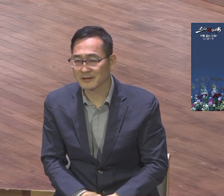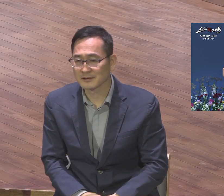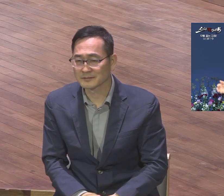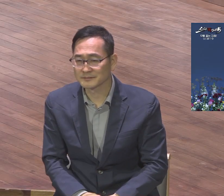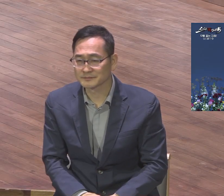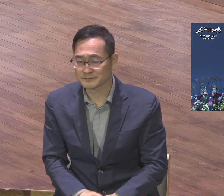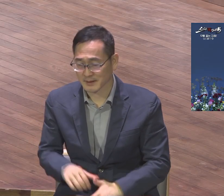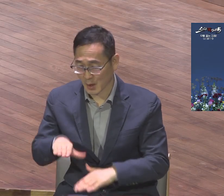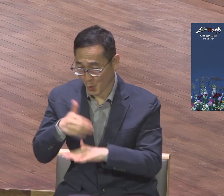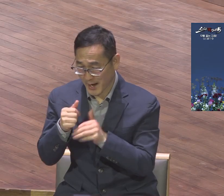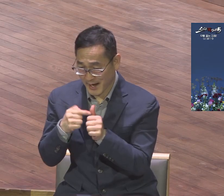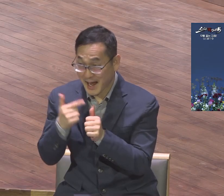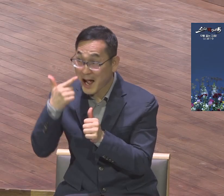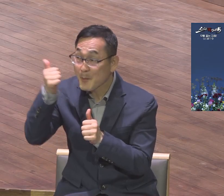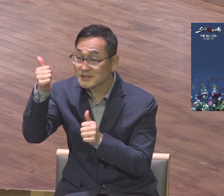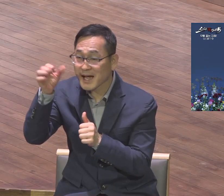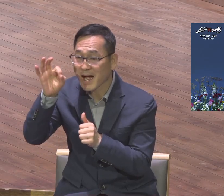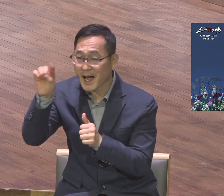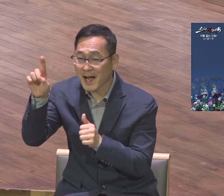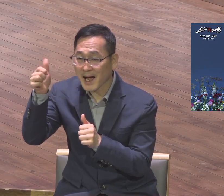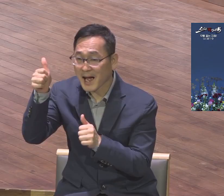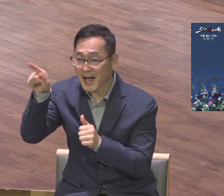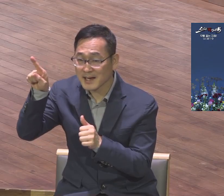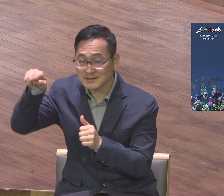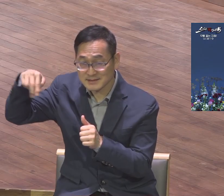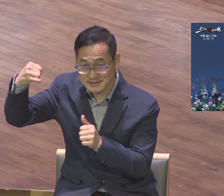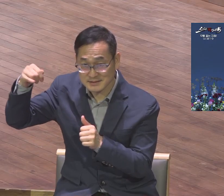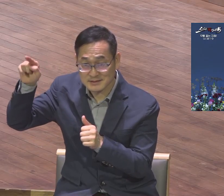히스기야의 아버지였던 아스 왕이